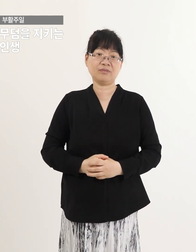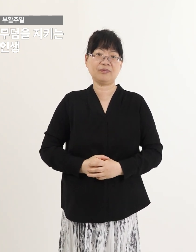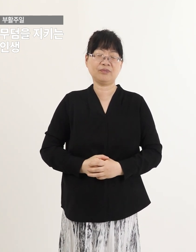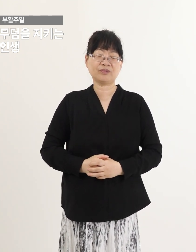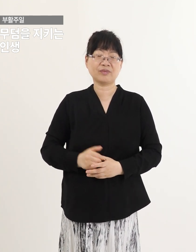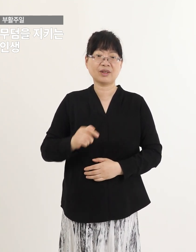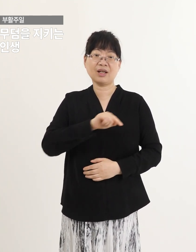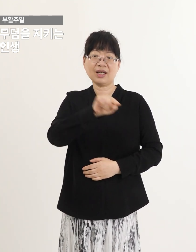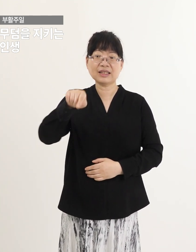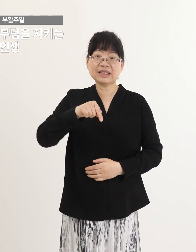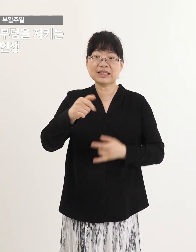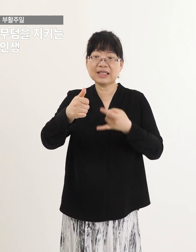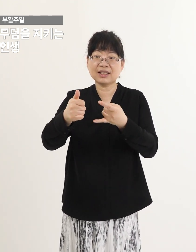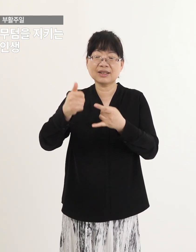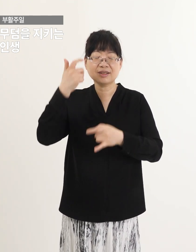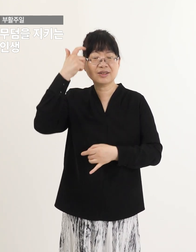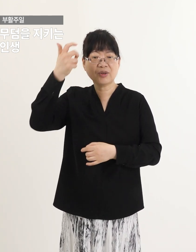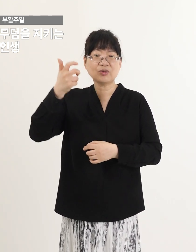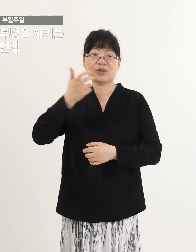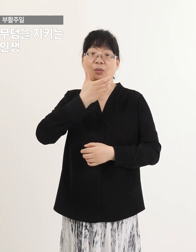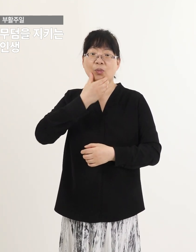그 영적인 복이 없는 거예요.